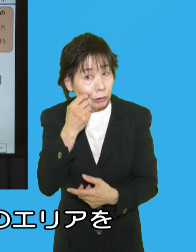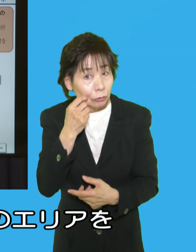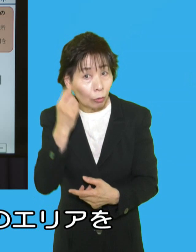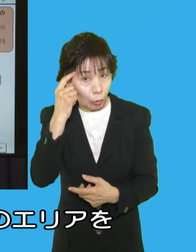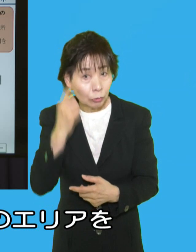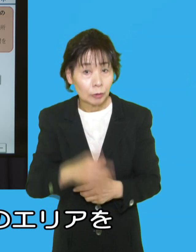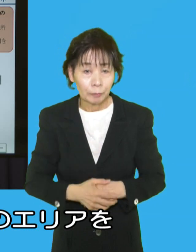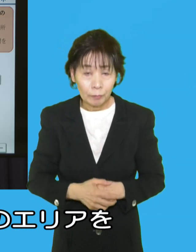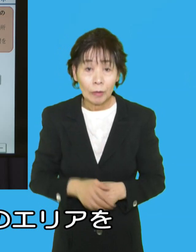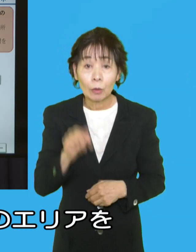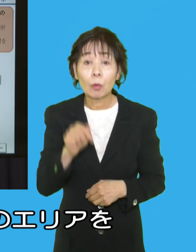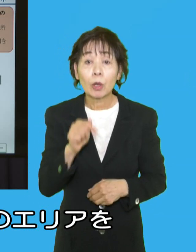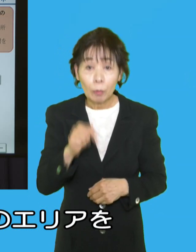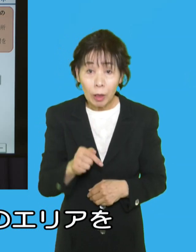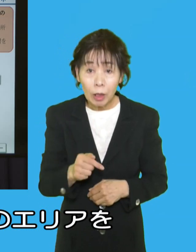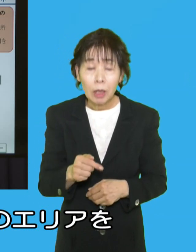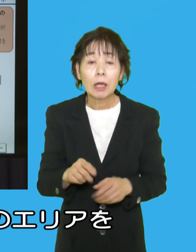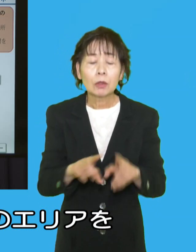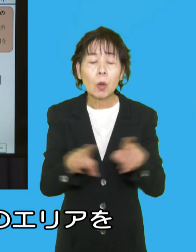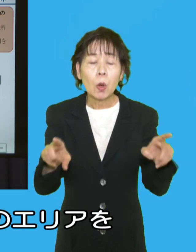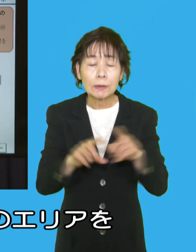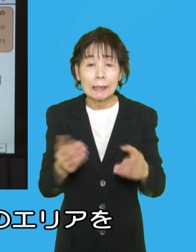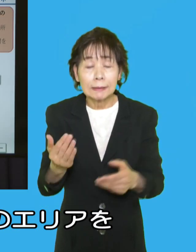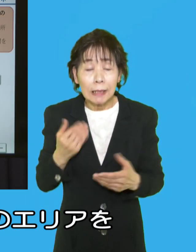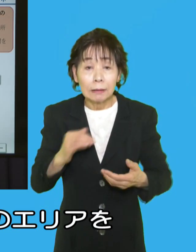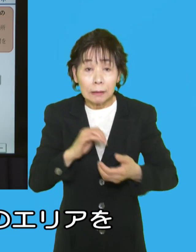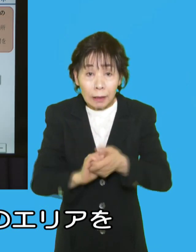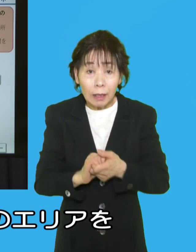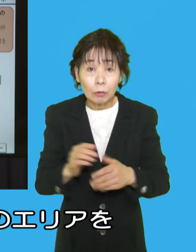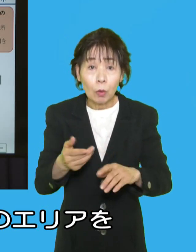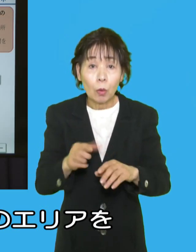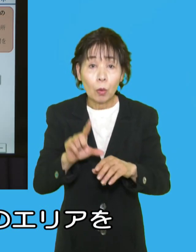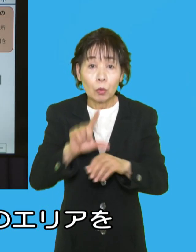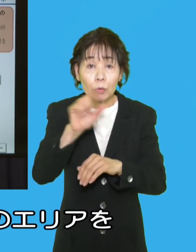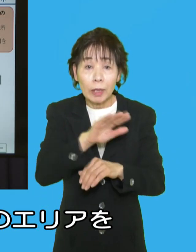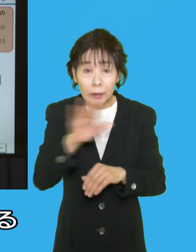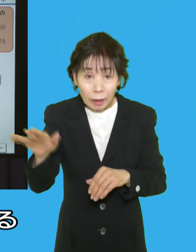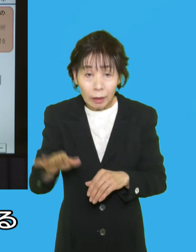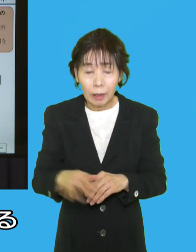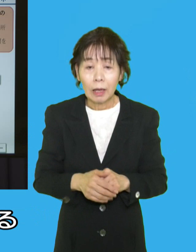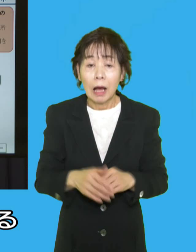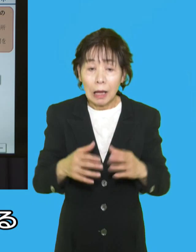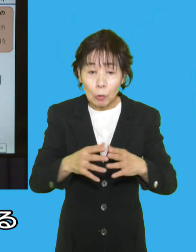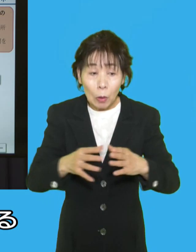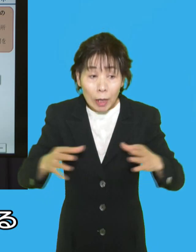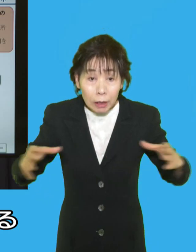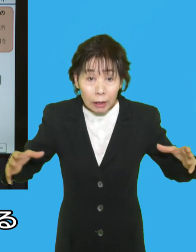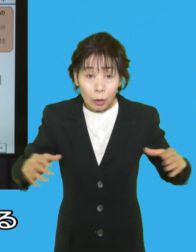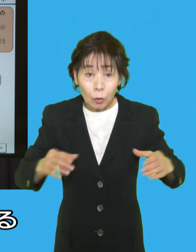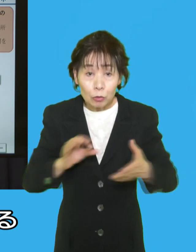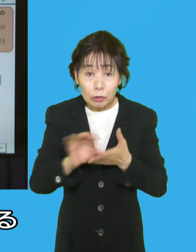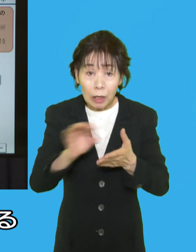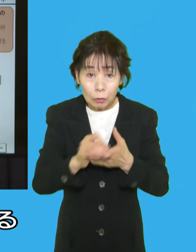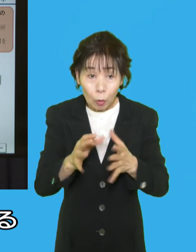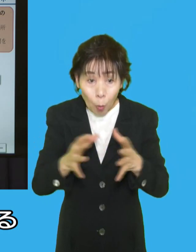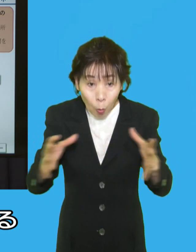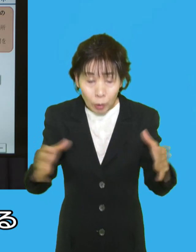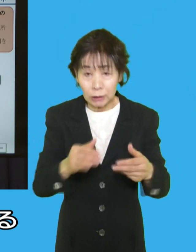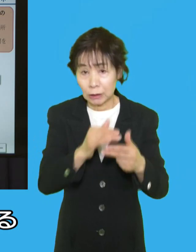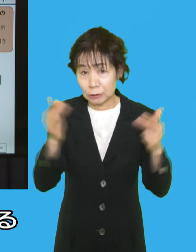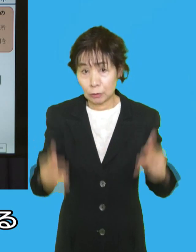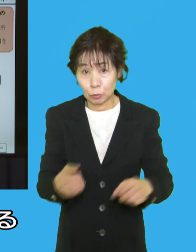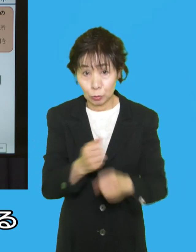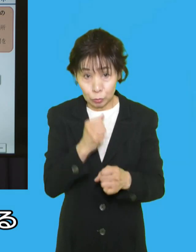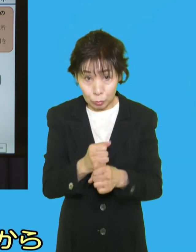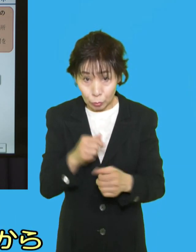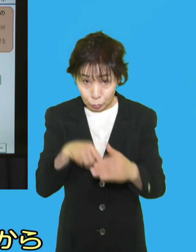これはそれも当然前提の上で、あのエリアをかなりフルに使うような大きな施設を作るっていうことなん